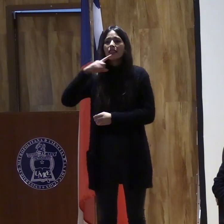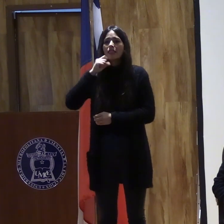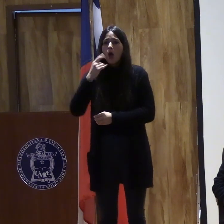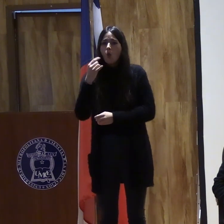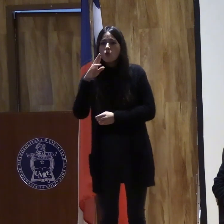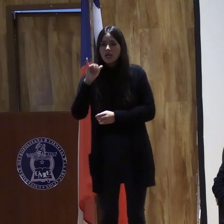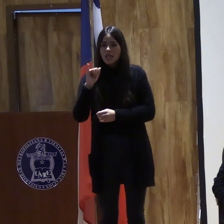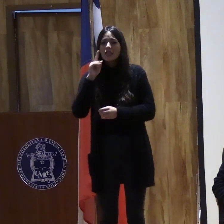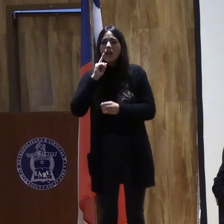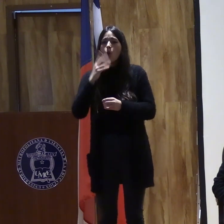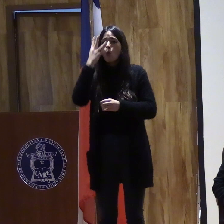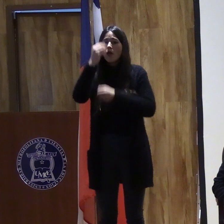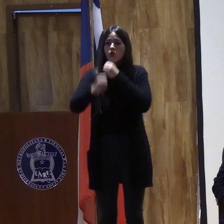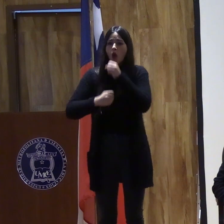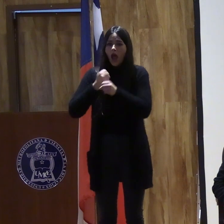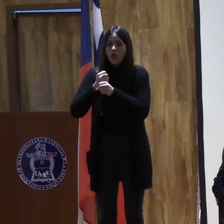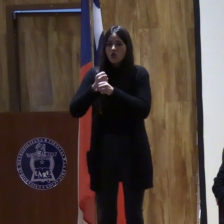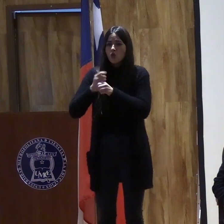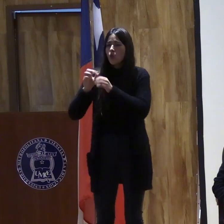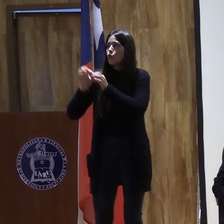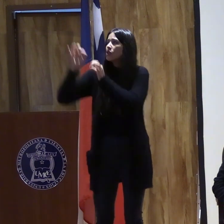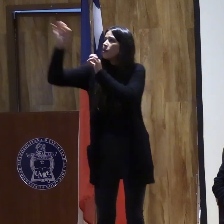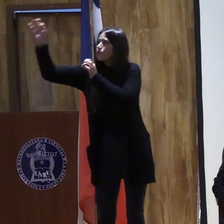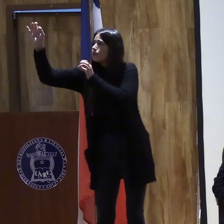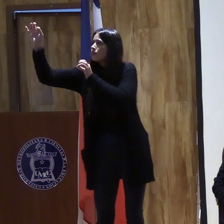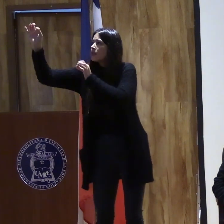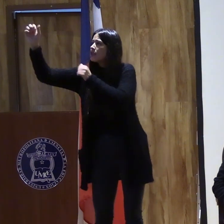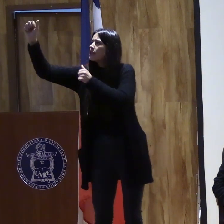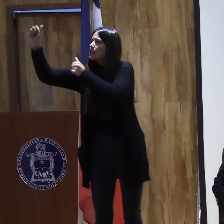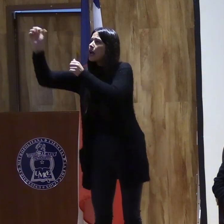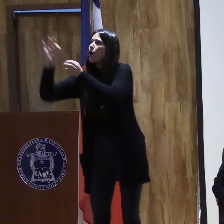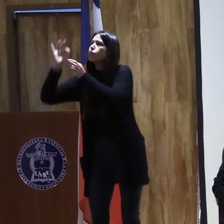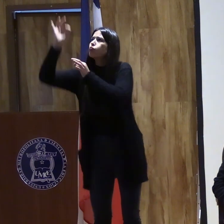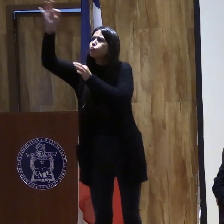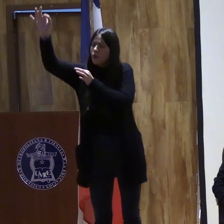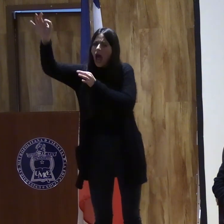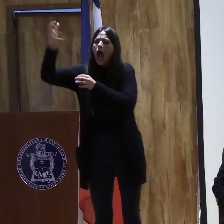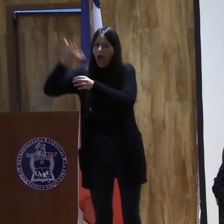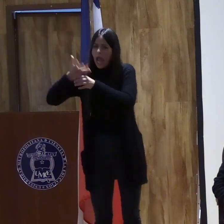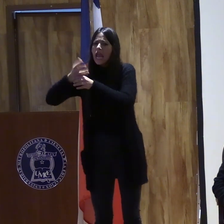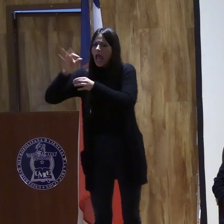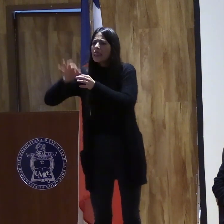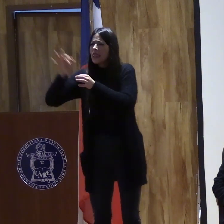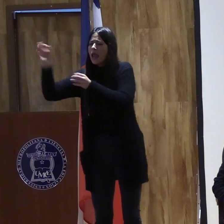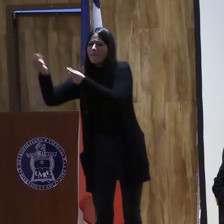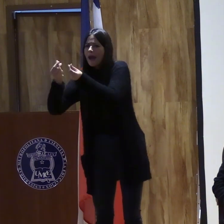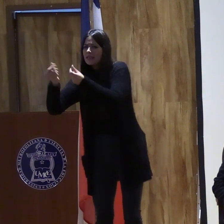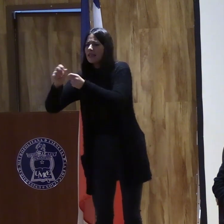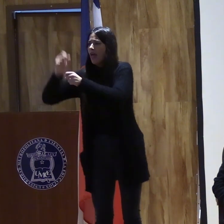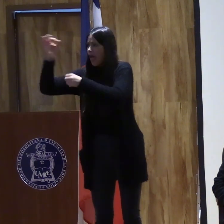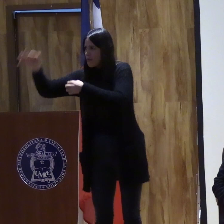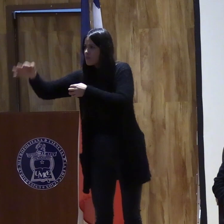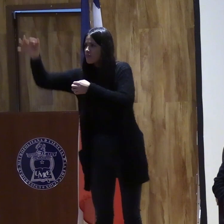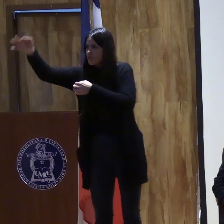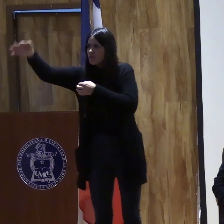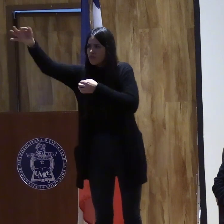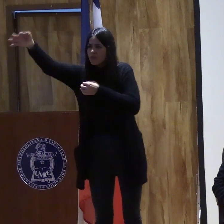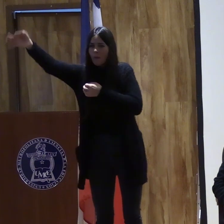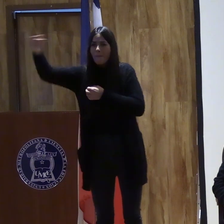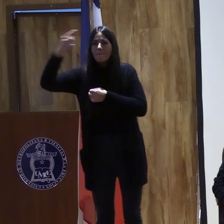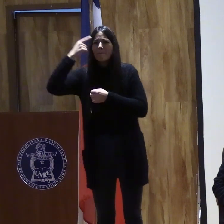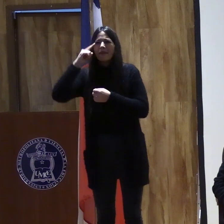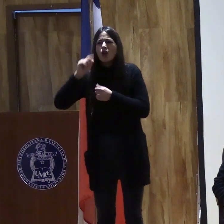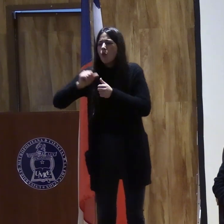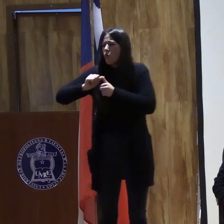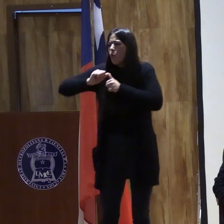luz, Sirio está a 8 años luz, hay varias otras estrellitas, 5, 6, 7 años luz, pero están